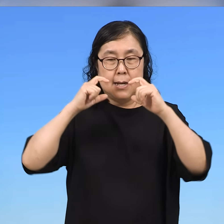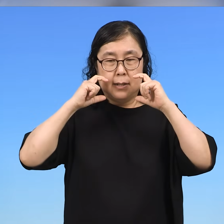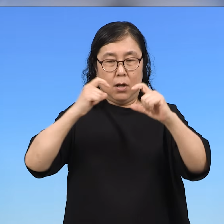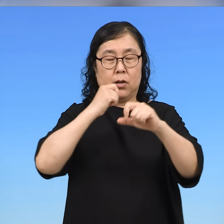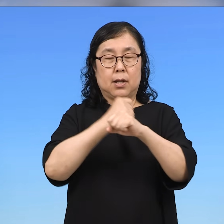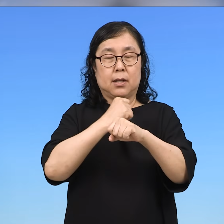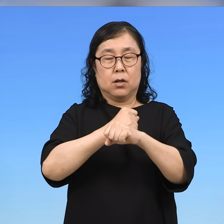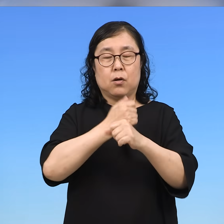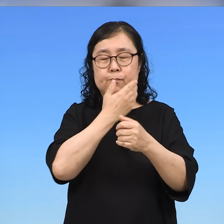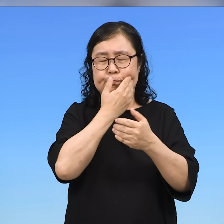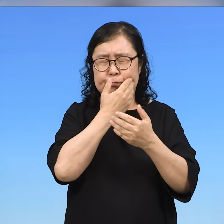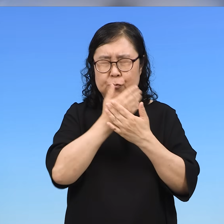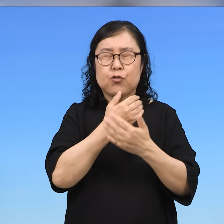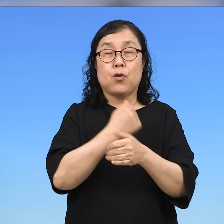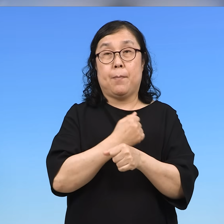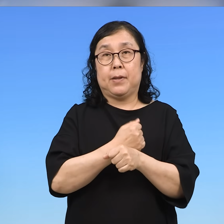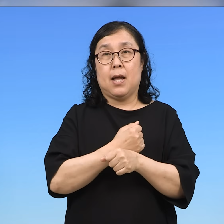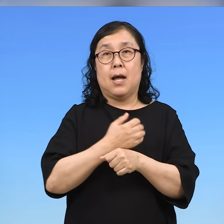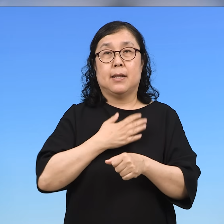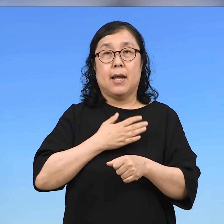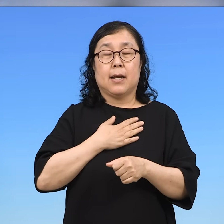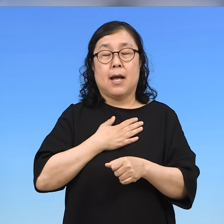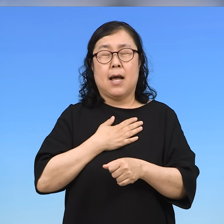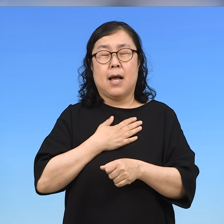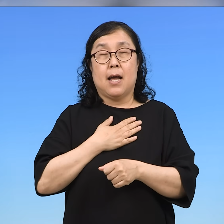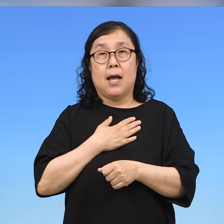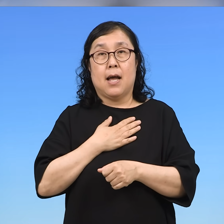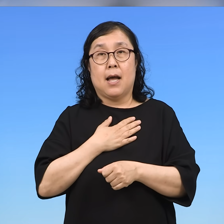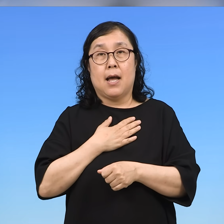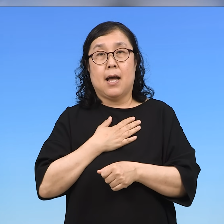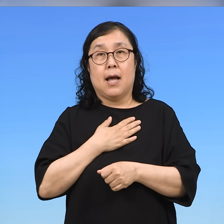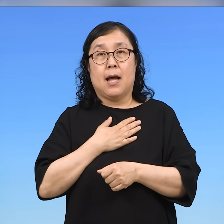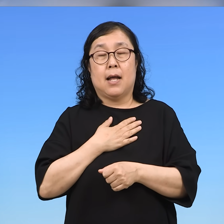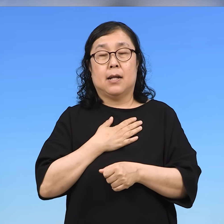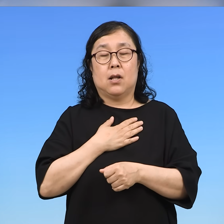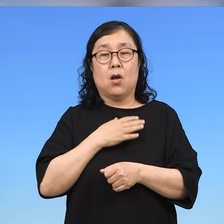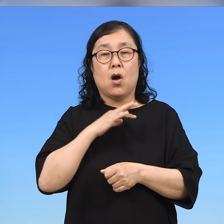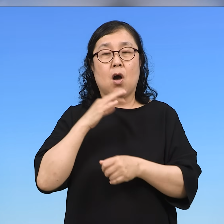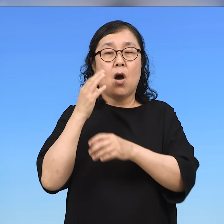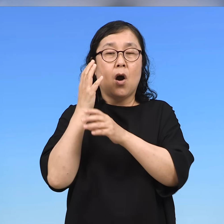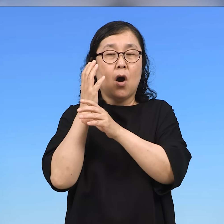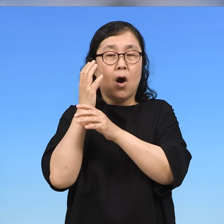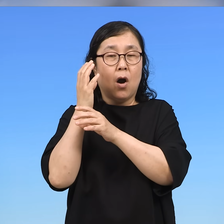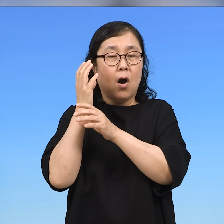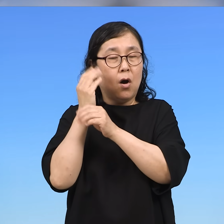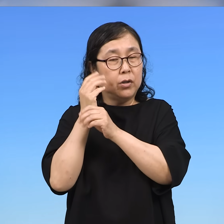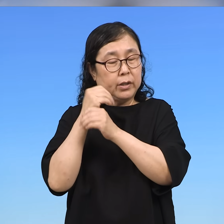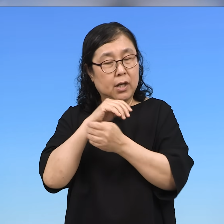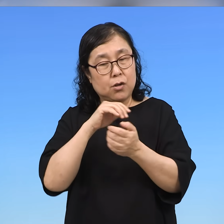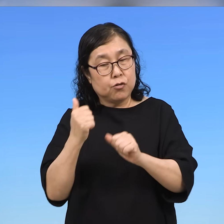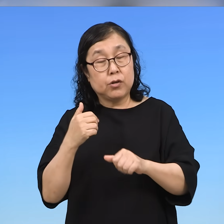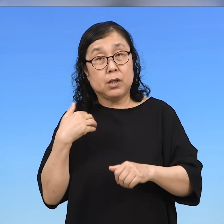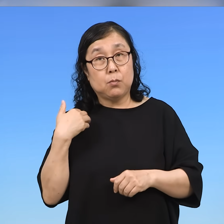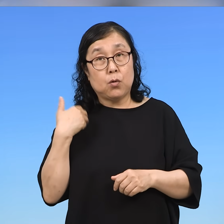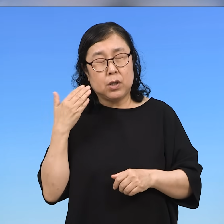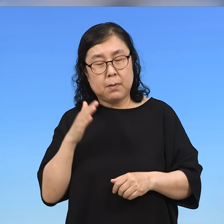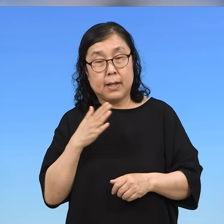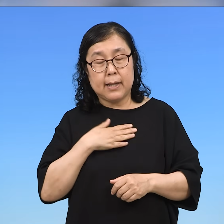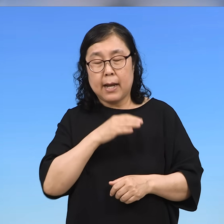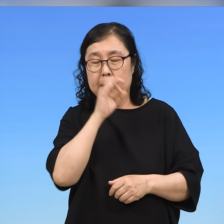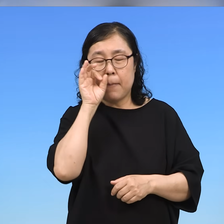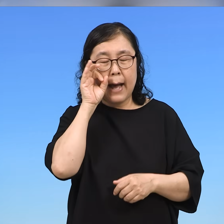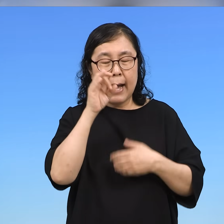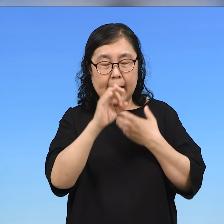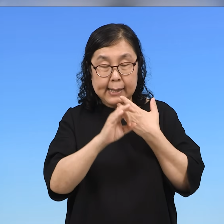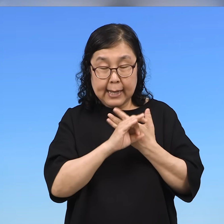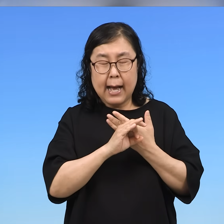저는 몇 살에 죽을지 모르지만, 그리고 뭐 언제 죽든지 간에 뭐 그렇게 연연 안 하기를 저는 기도하고 있지만, 만약에 제가